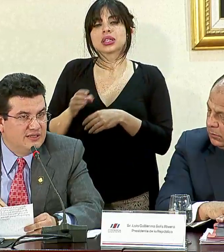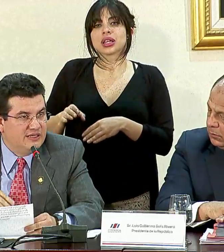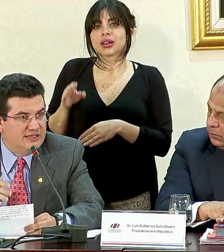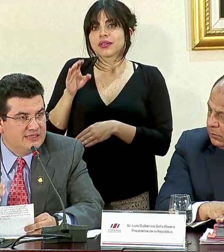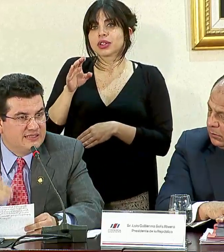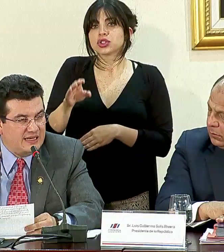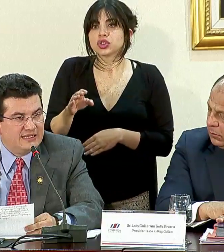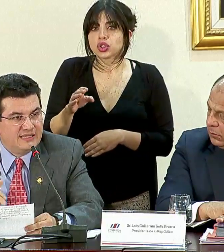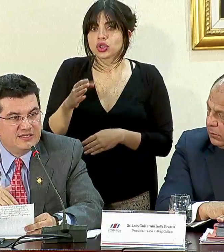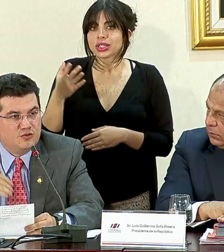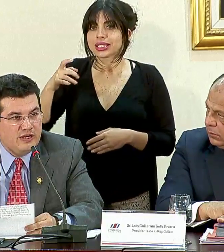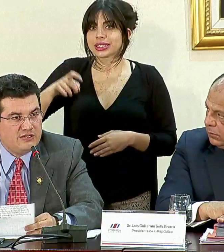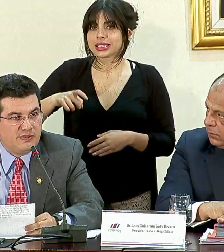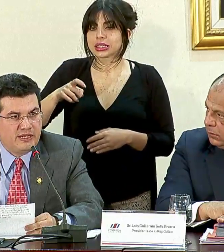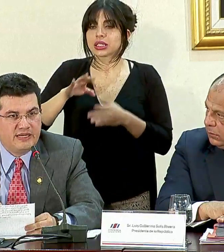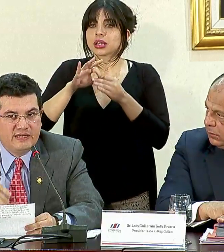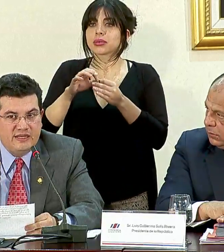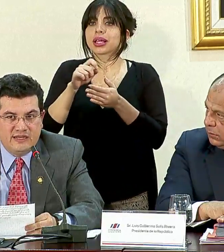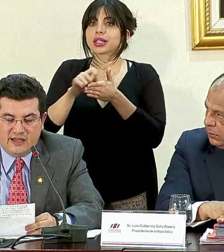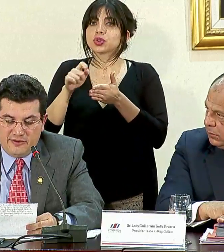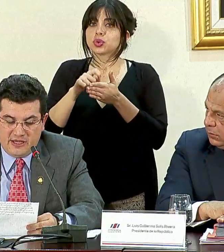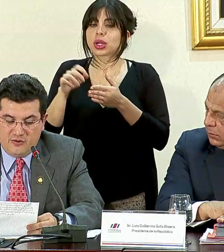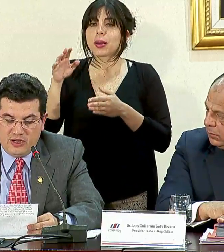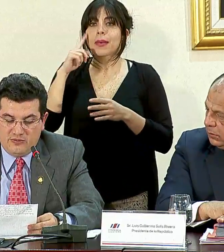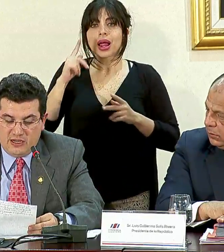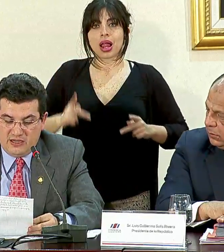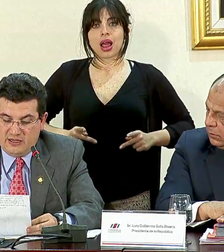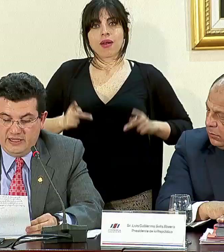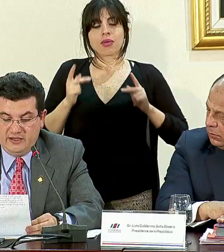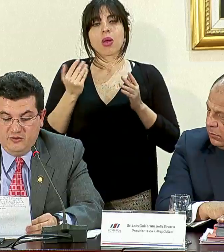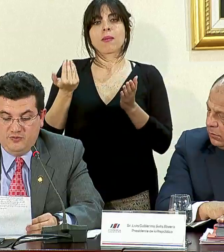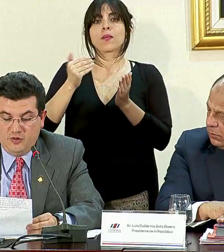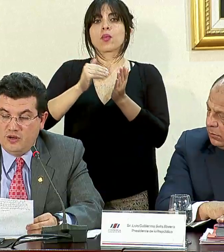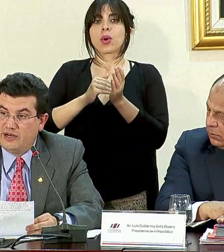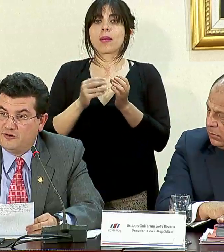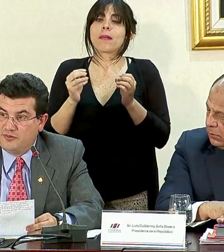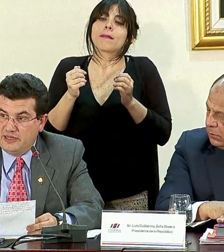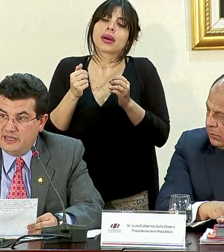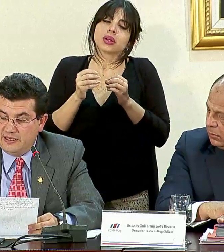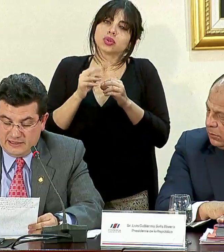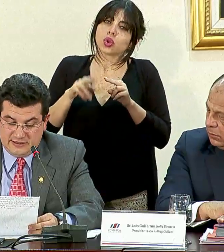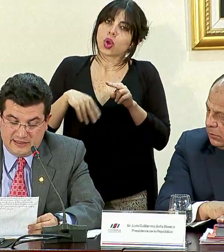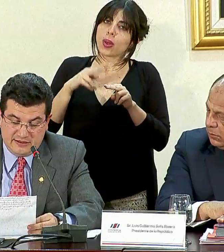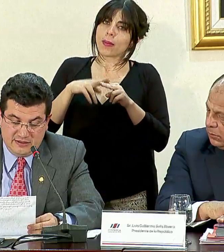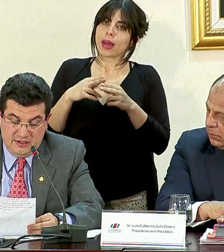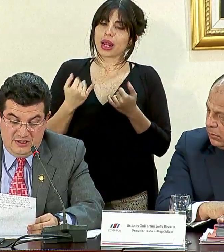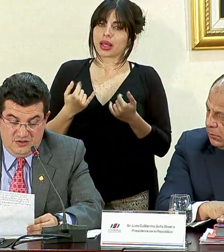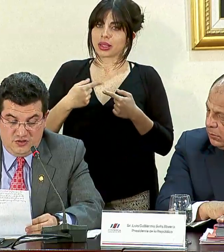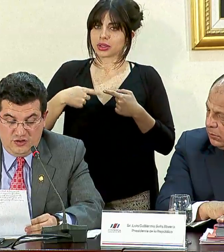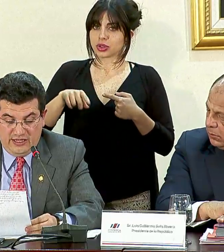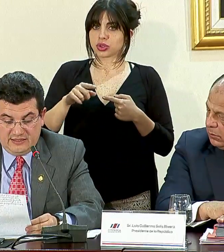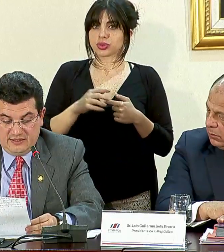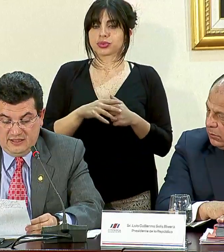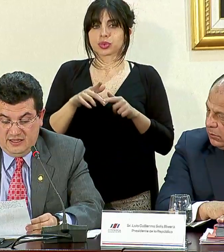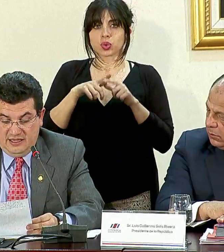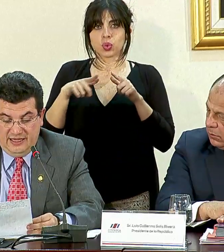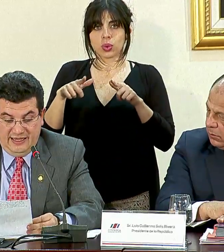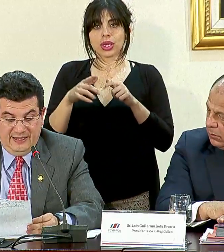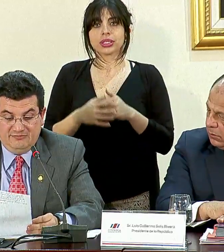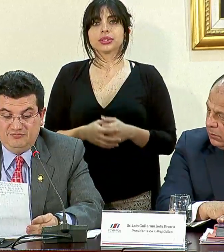inversiones necesarias en escuelas para que la vida vuelva un poco a la normalidad en estas